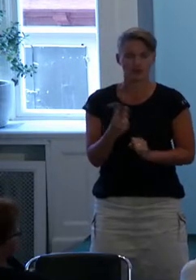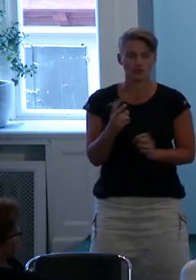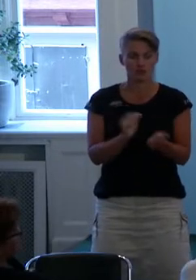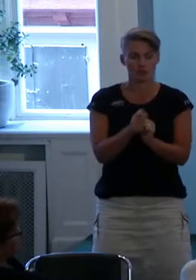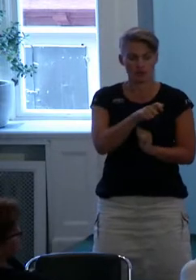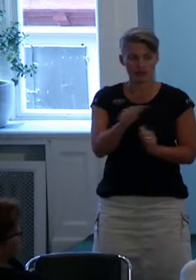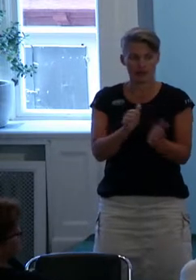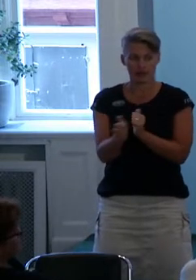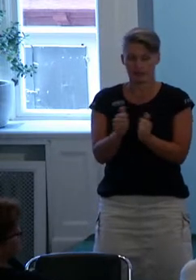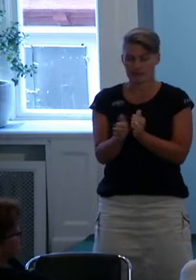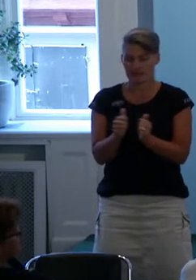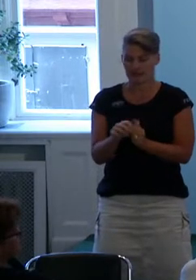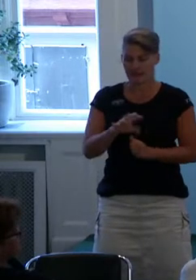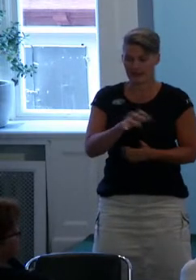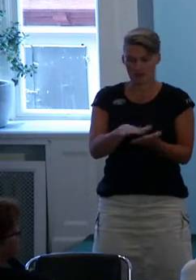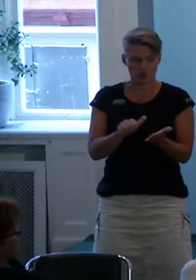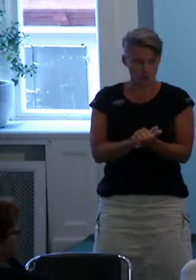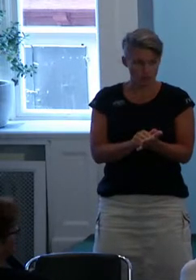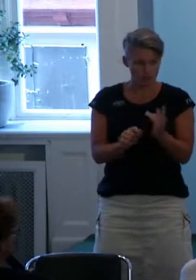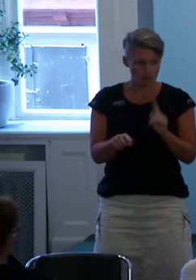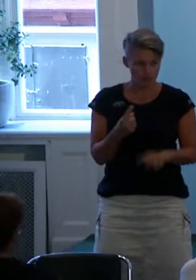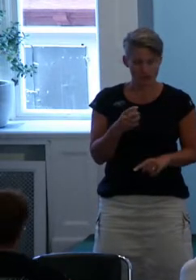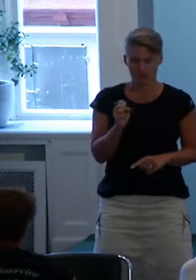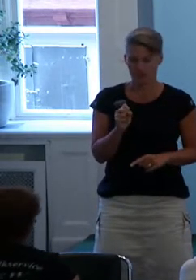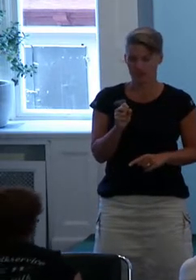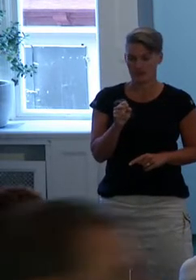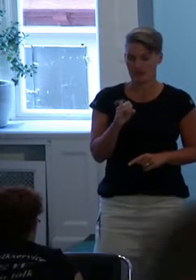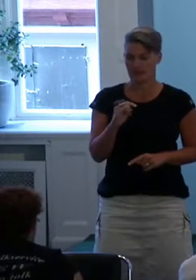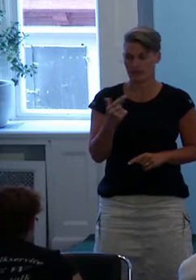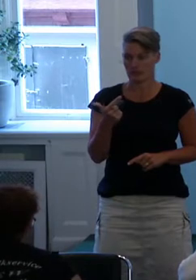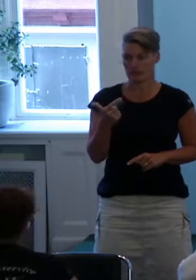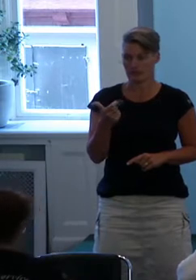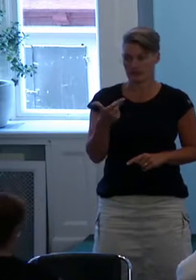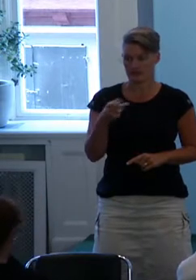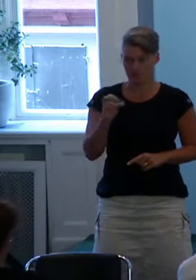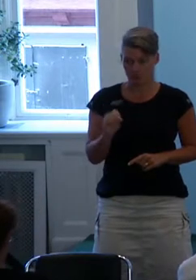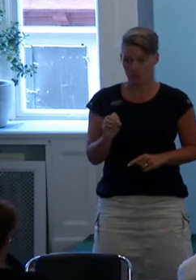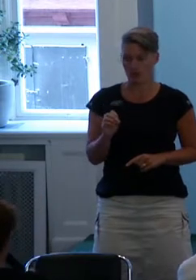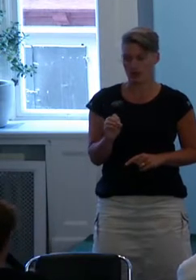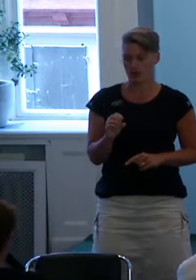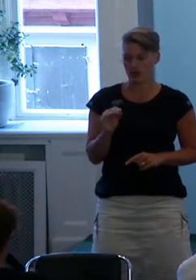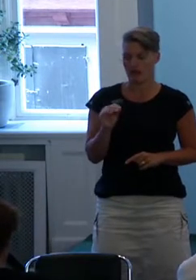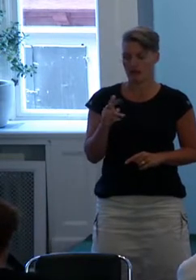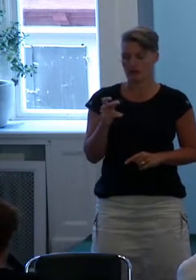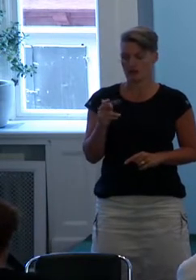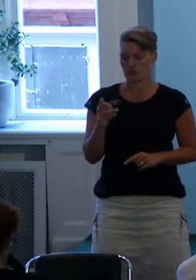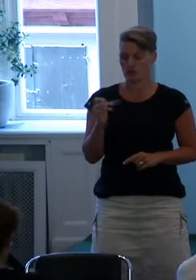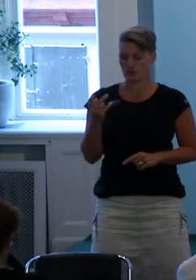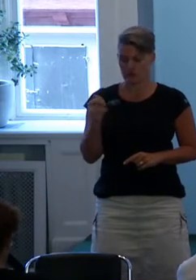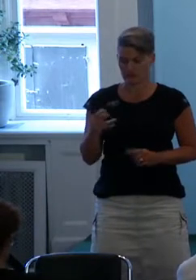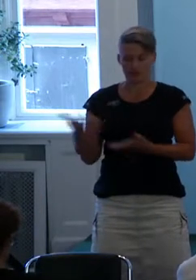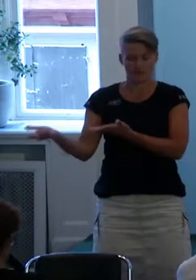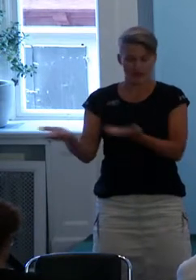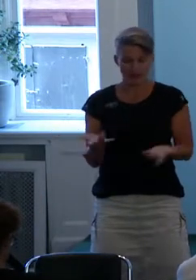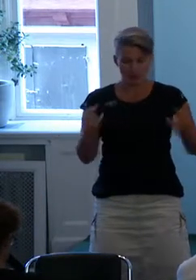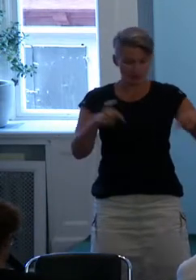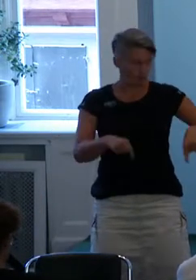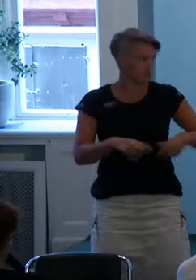som representerar Region Skåne ska vi börja med bjuda upp först. Gilbert Ribot, Liberalerna, Anders Åkesson, Miljöpartiet. Vad har vi er? Välkomna upp, applåd.